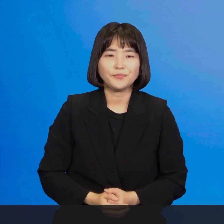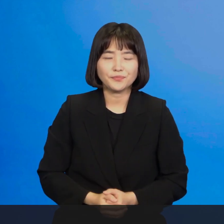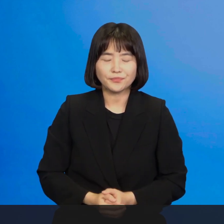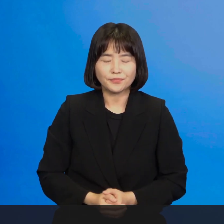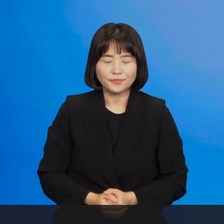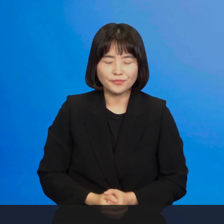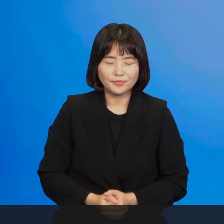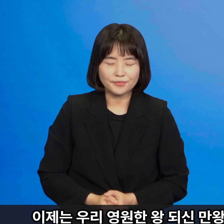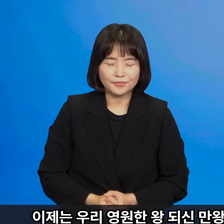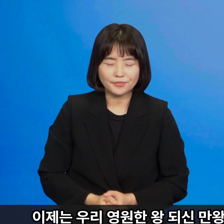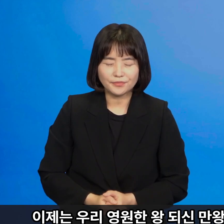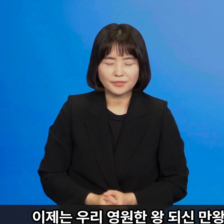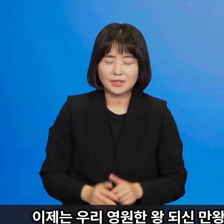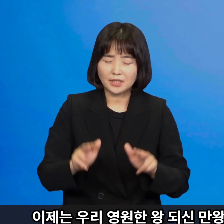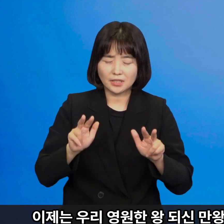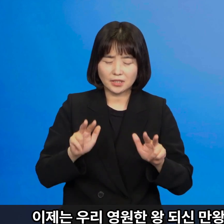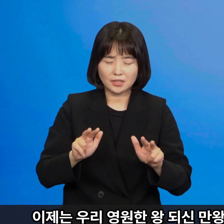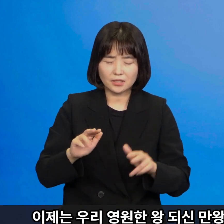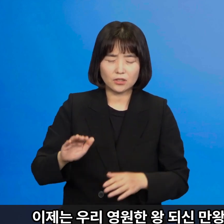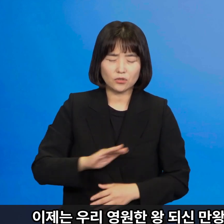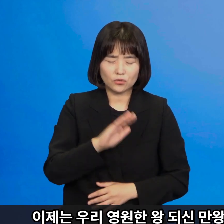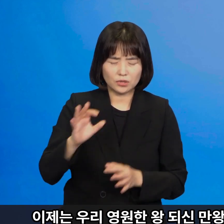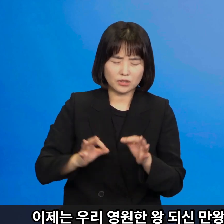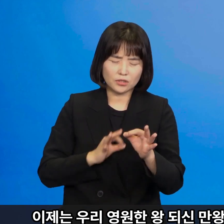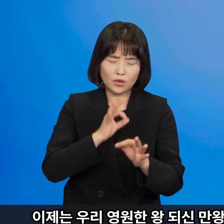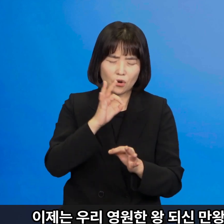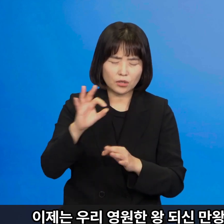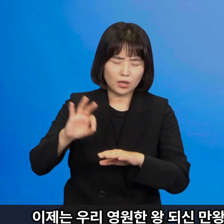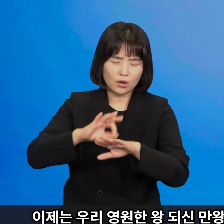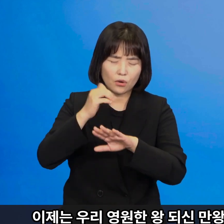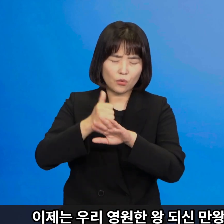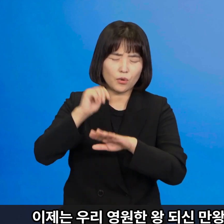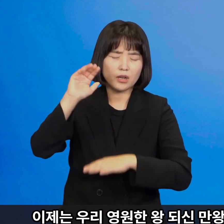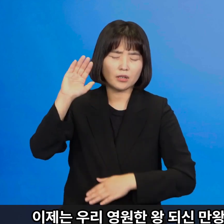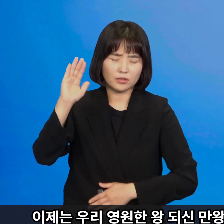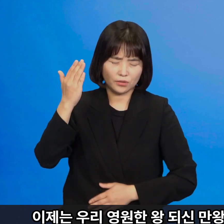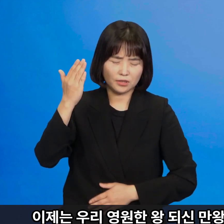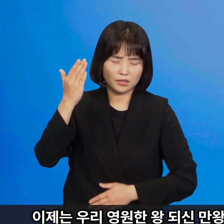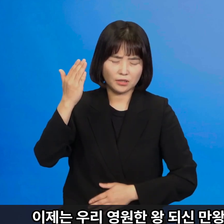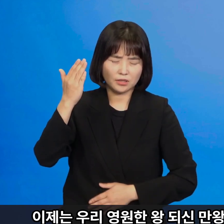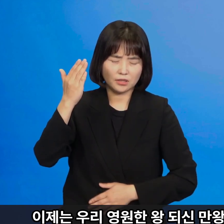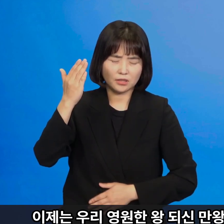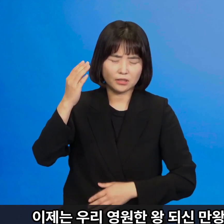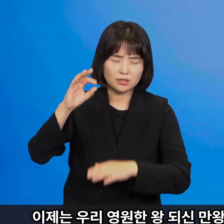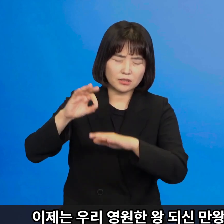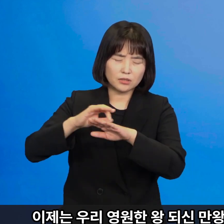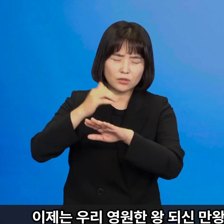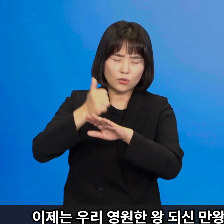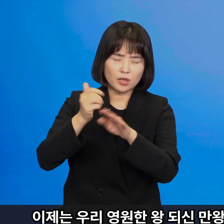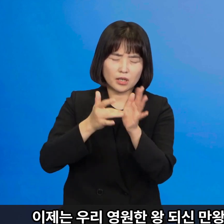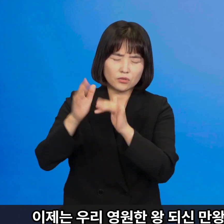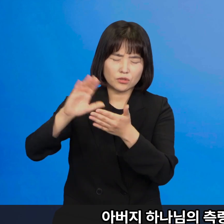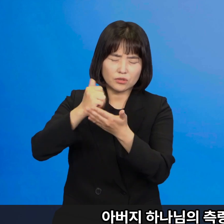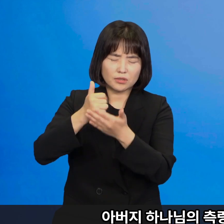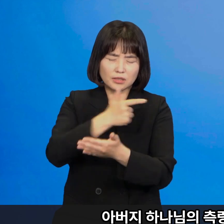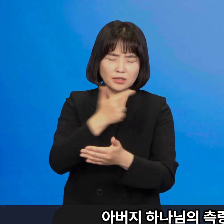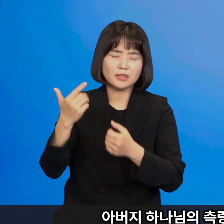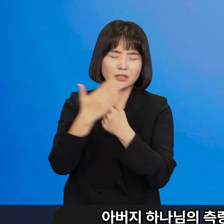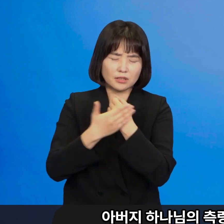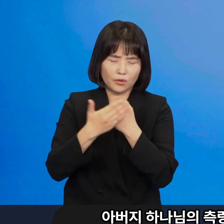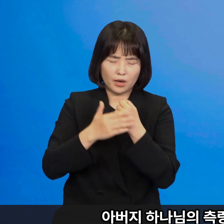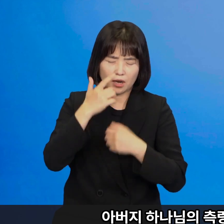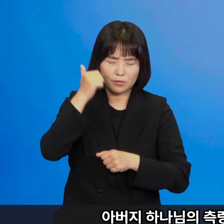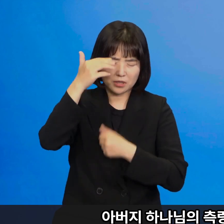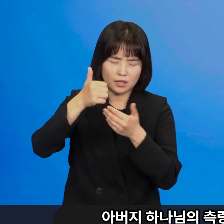예배하네. 또 하겠습니다. 이제는 우리 영원한 왕 대신 만왕의 왕 예수 그리스도의 그 신뢰와 아버지